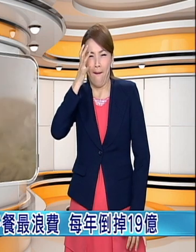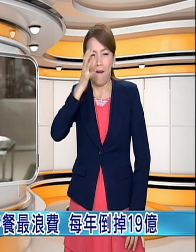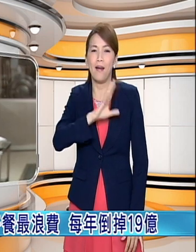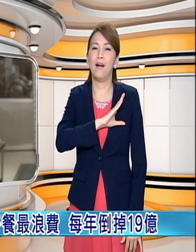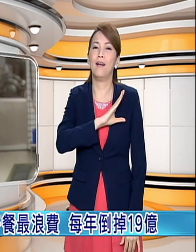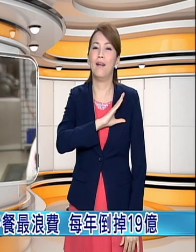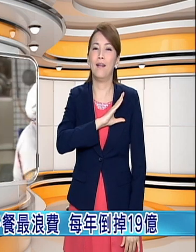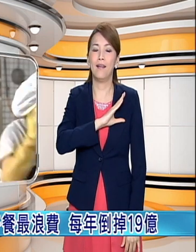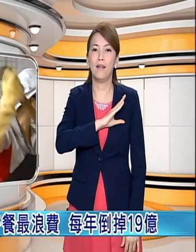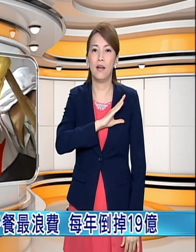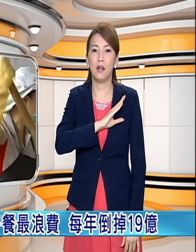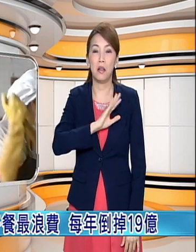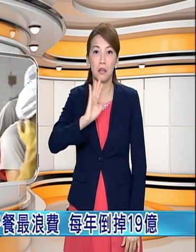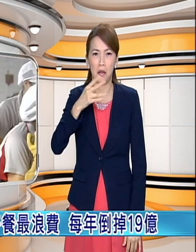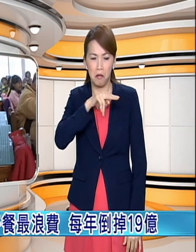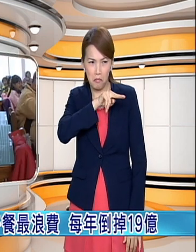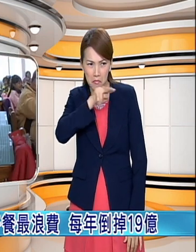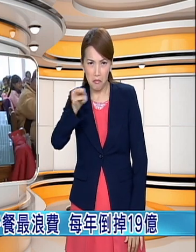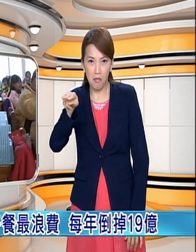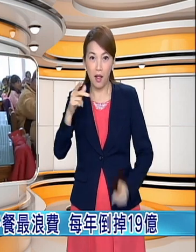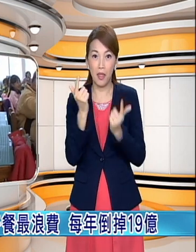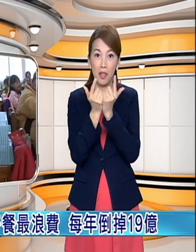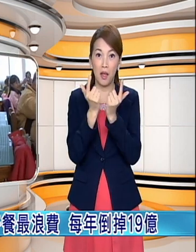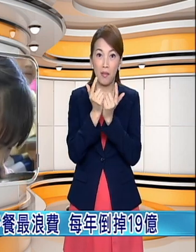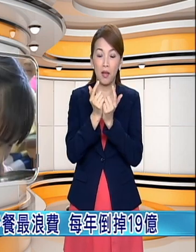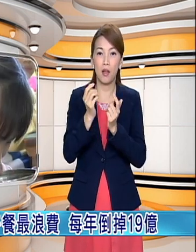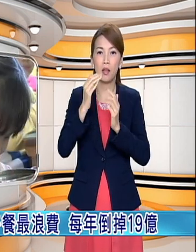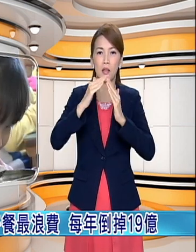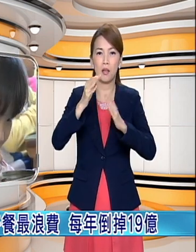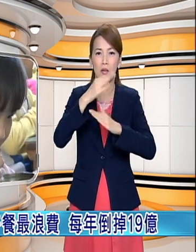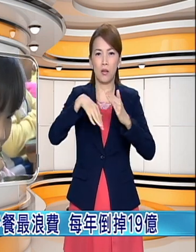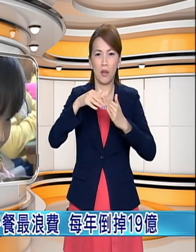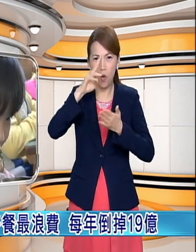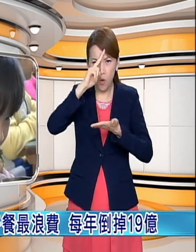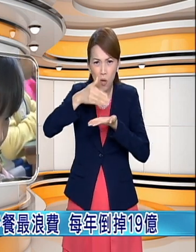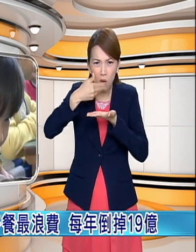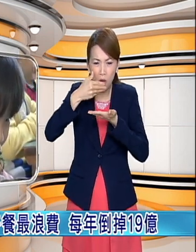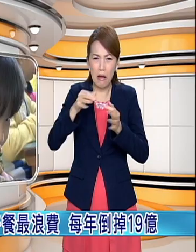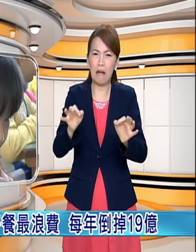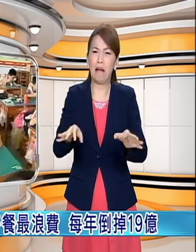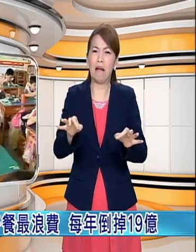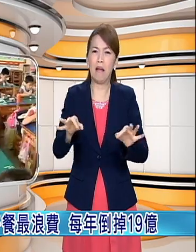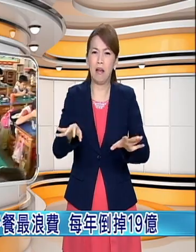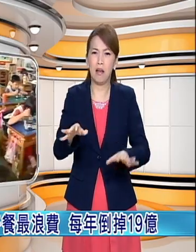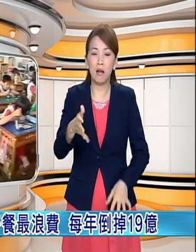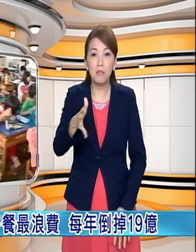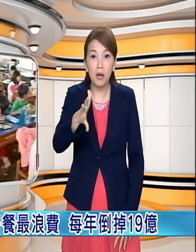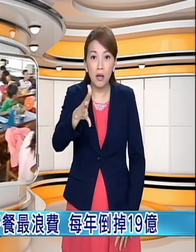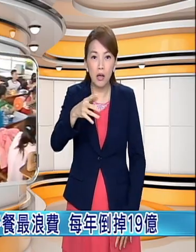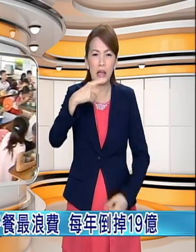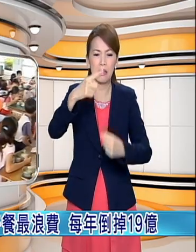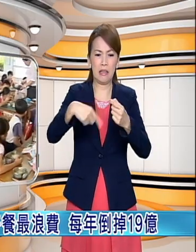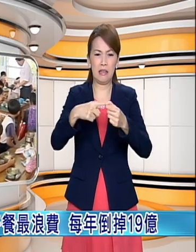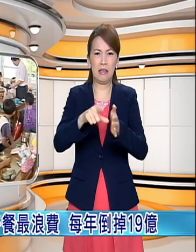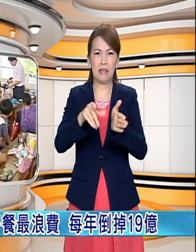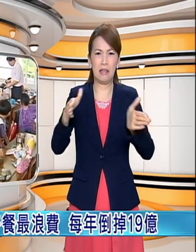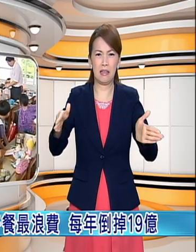当中最期待的，但是台北市营养午餐却被认为是最浪费的，因为一